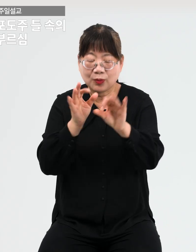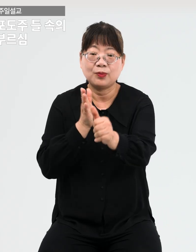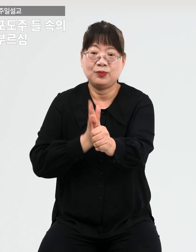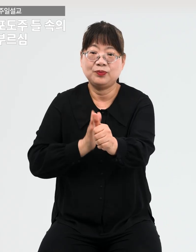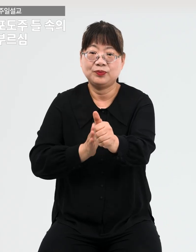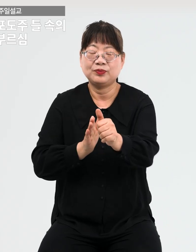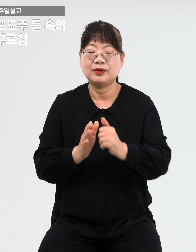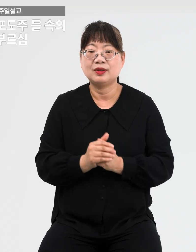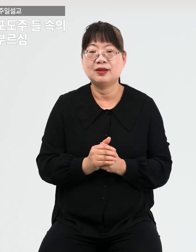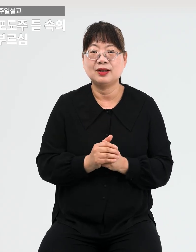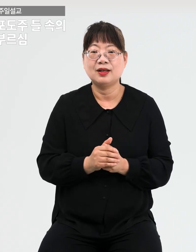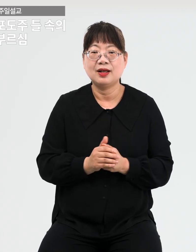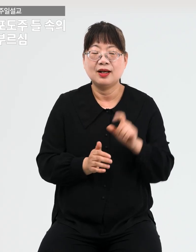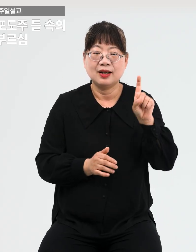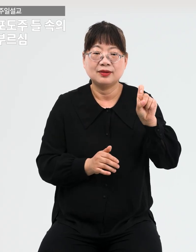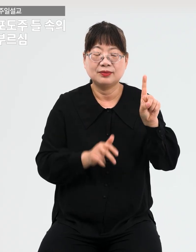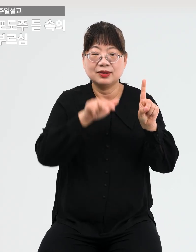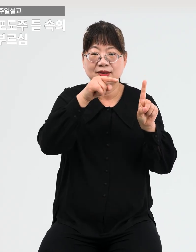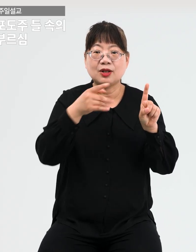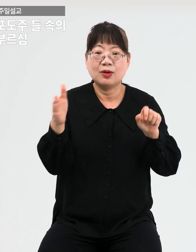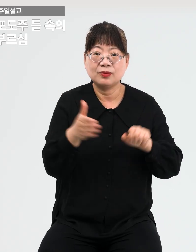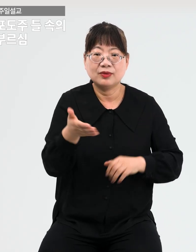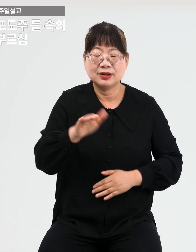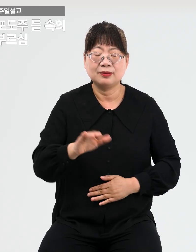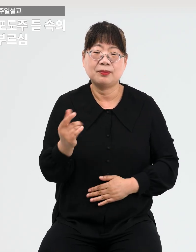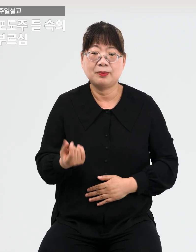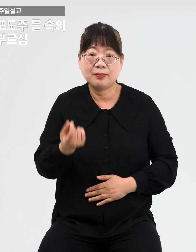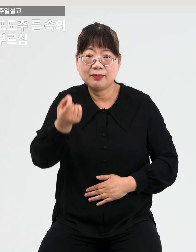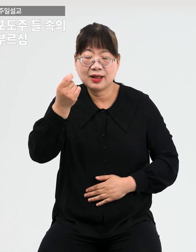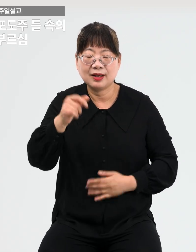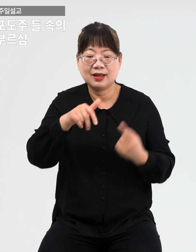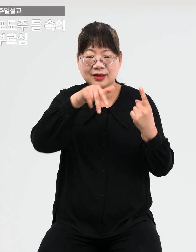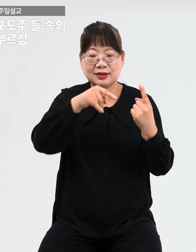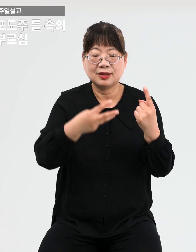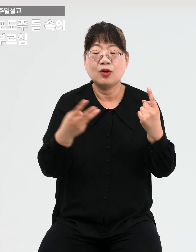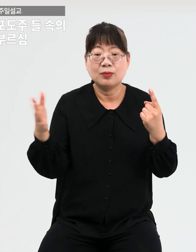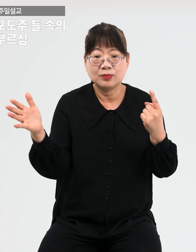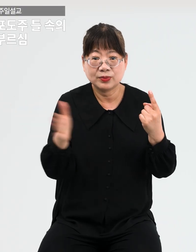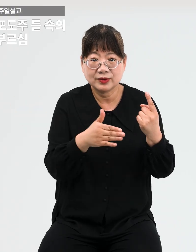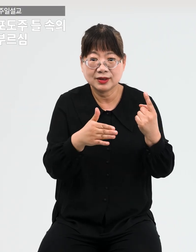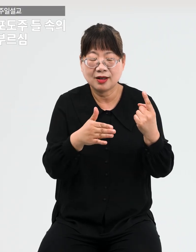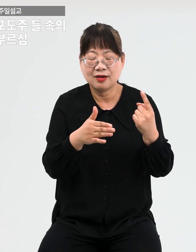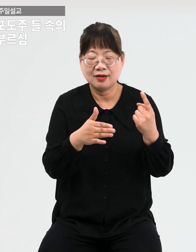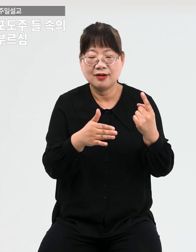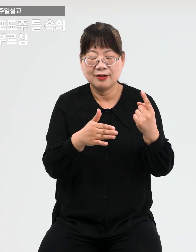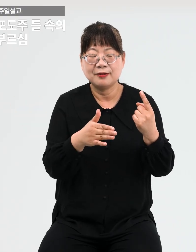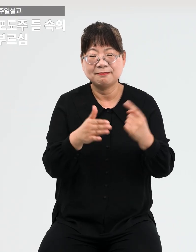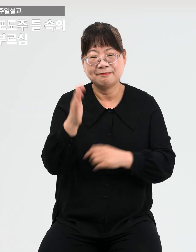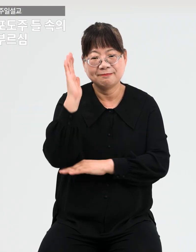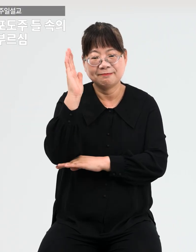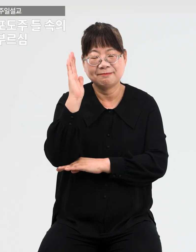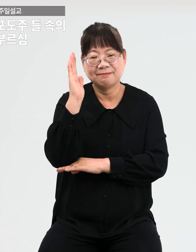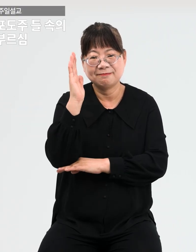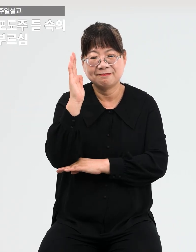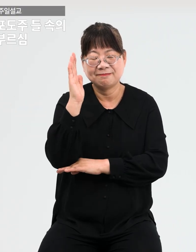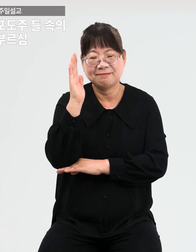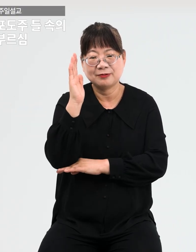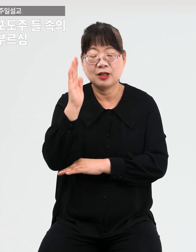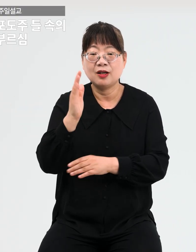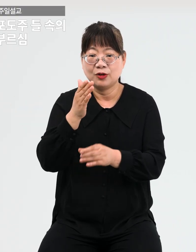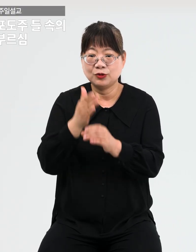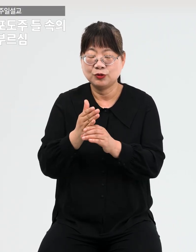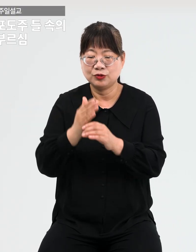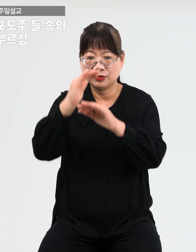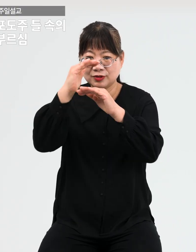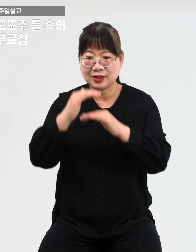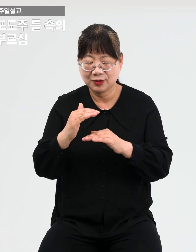본문은 11절부터지만 우리 빨리빨리 1절서부터 좀 스케치해 가면서 오늘